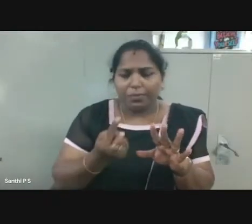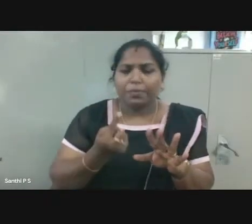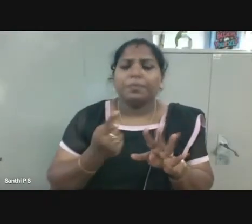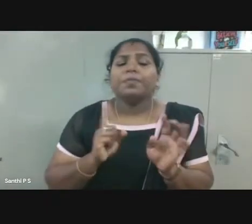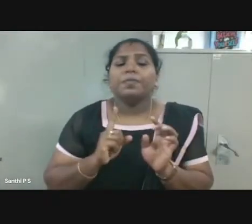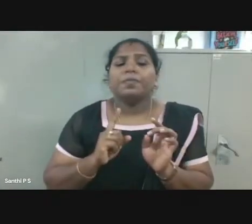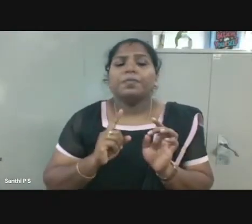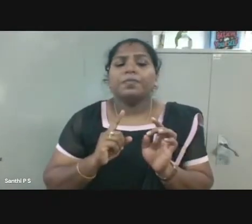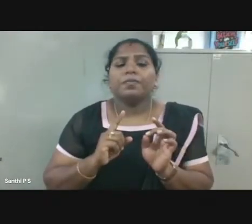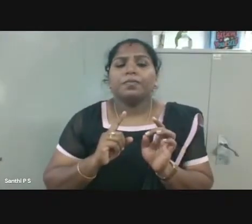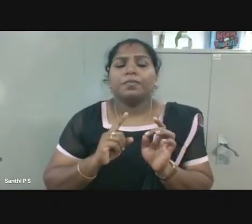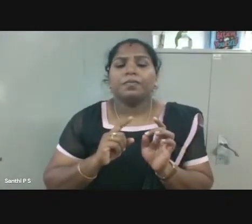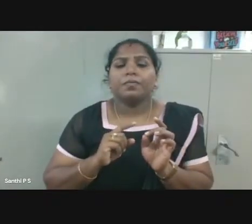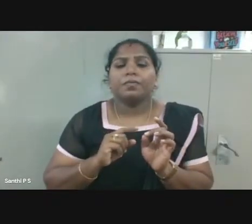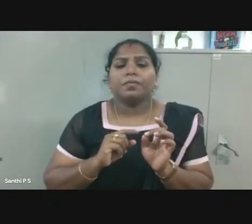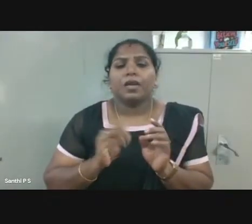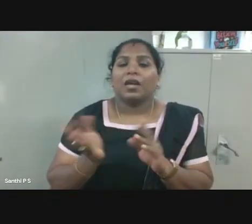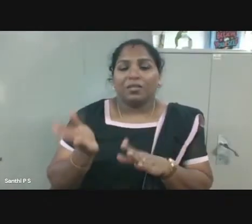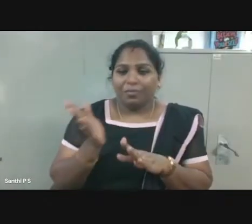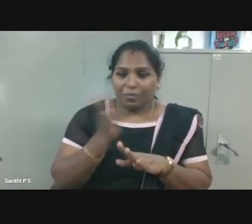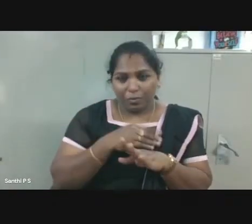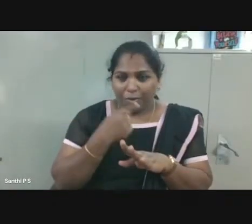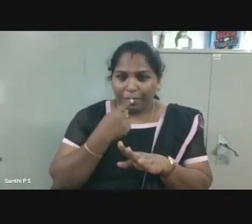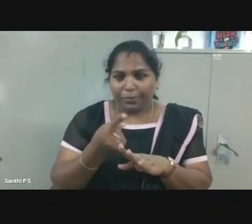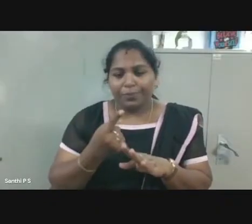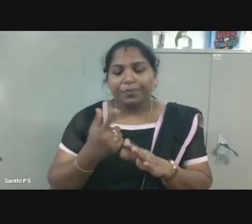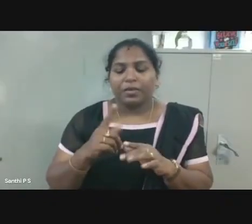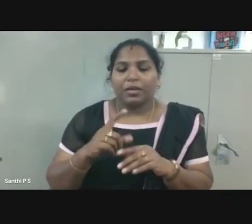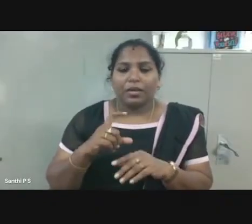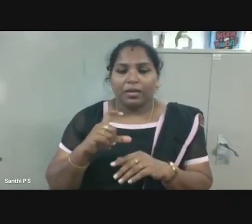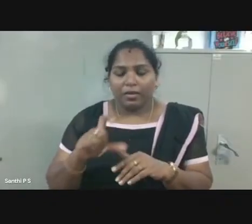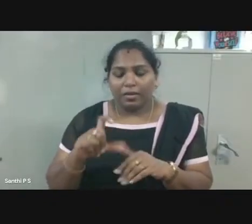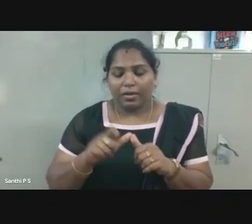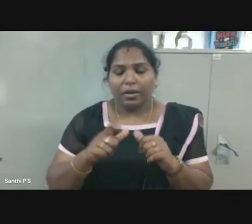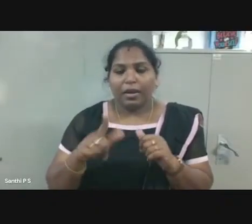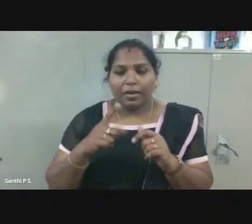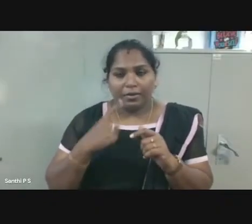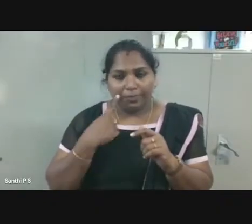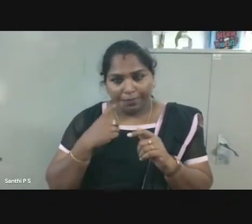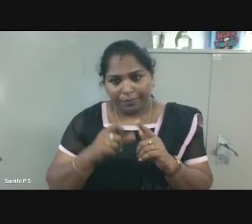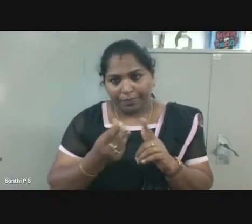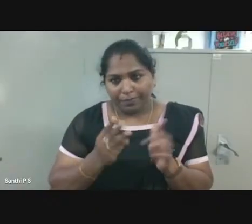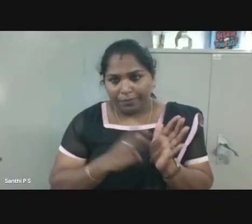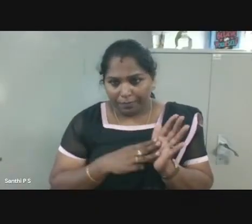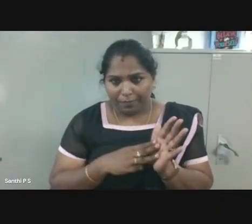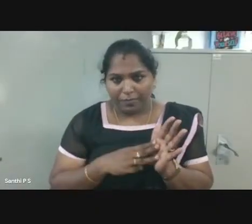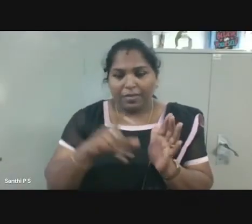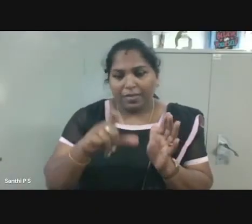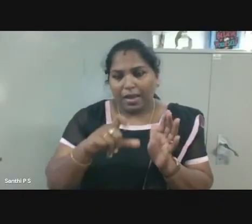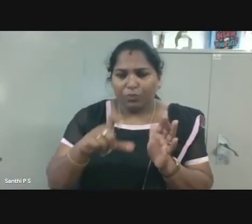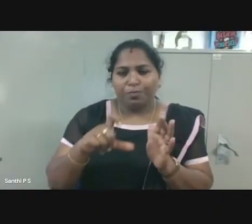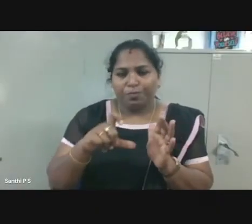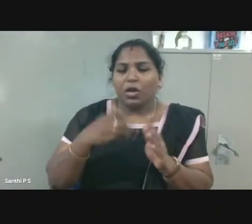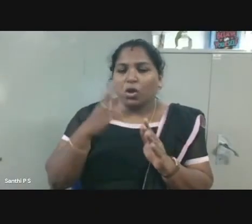ഈ എല്ലിന്റെ കട്ടി കുറയും നമ്മൾ നേരത്തെ പറഞ്ഞല്ലോ. അതുകൊണ്ട് അവർക്ക് കാൽഷ്യം, വൈറ്റമിൻ ഡി കിട്ടാൻ വേണ്ടി പാൽ ഉൽപ്പന്നങ്ങൾ കൂടുതൽ കൊടുക്കുക. പിന്നെ